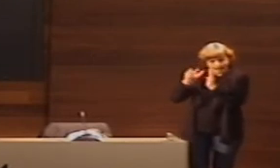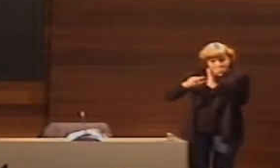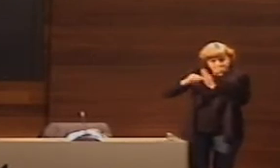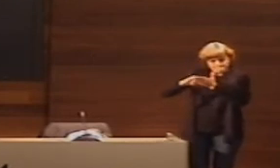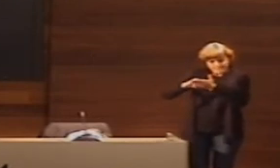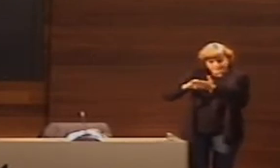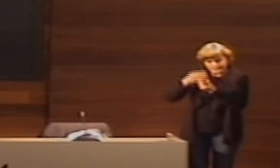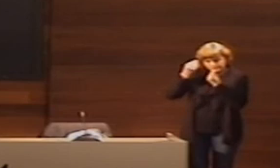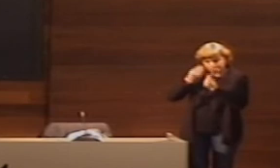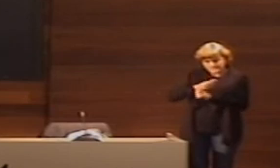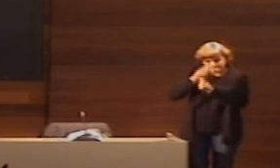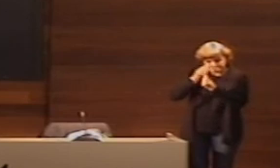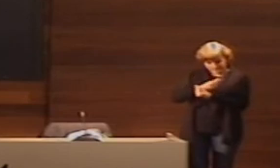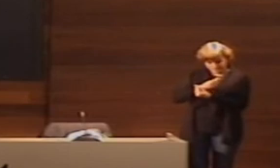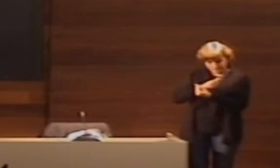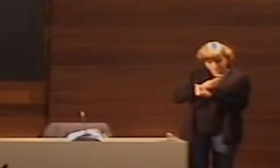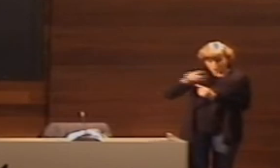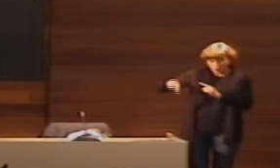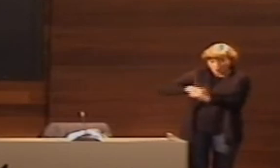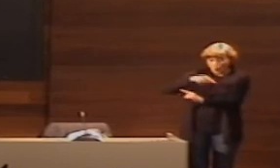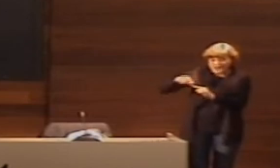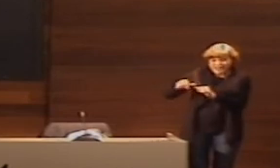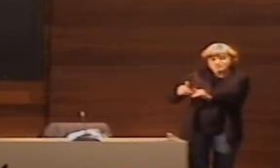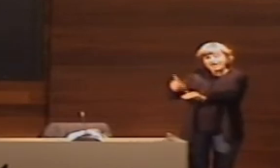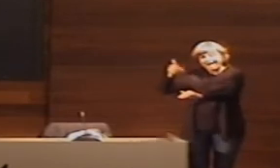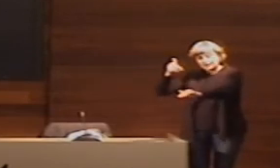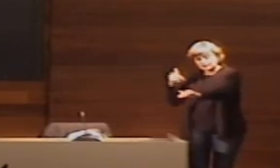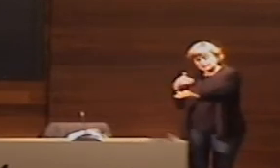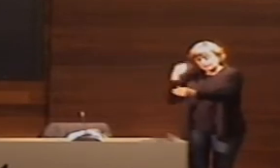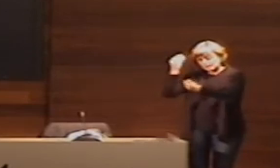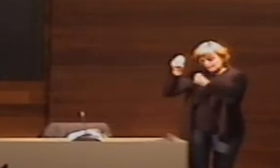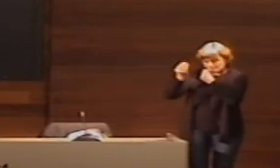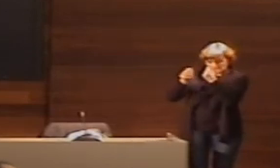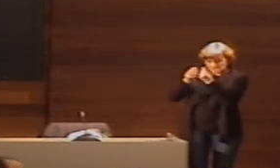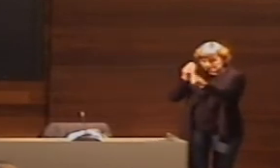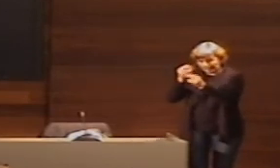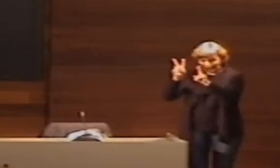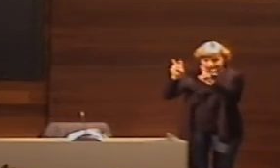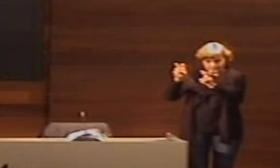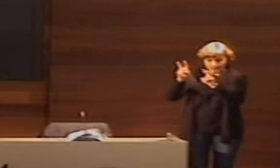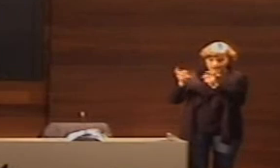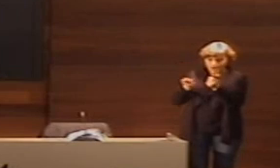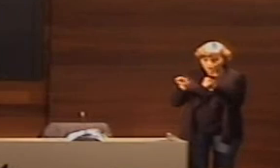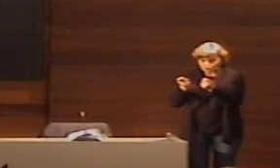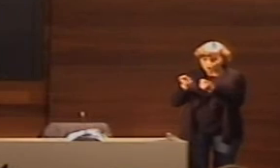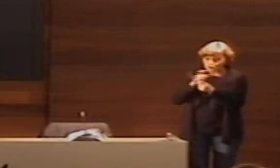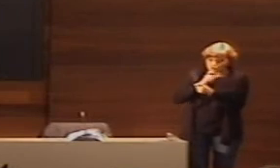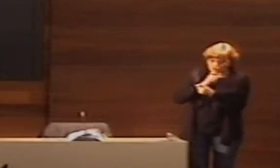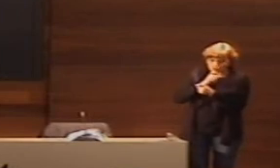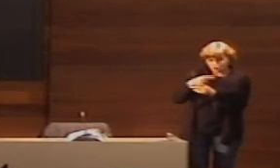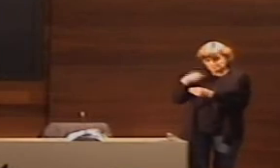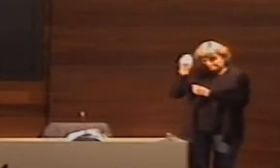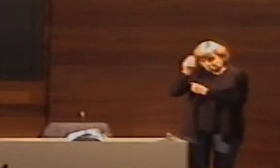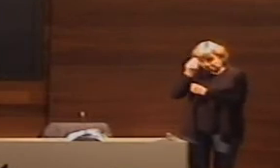más efectivas y un año es un año, o sea, considerando un montón de temas. Entonces yo creo que sería interesante